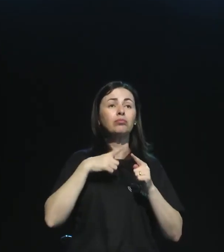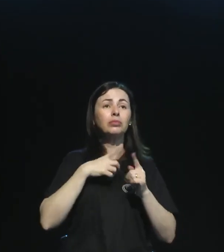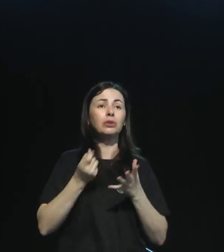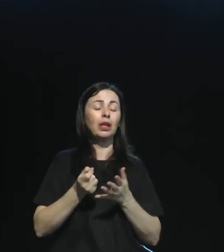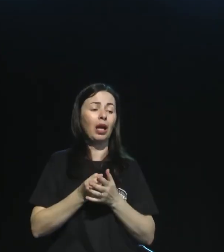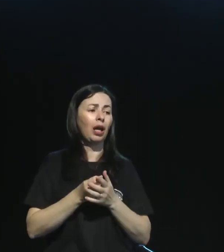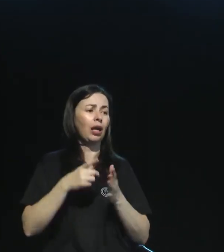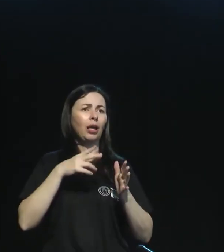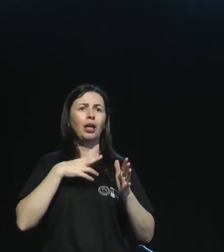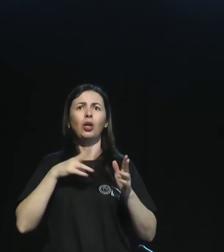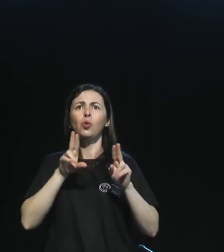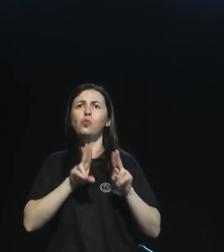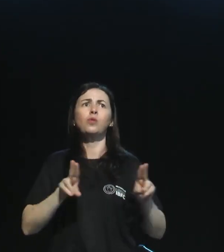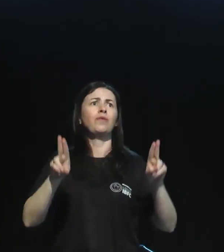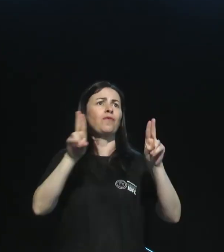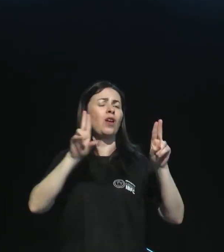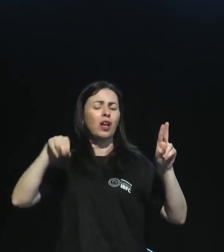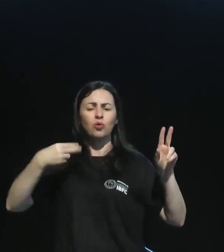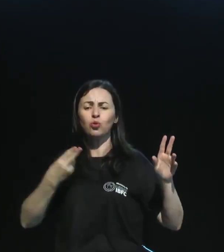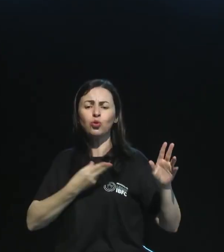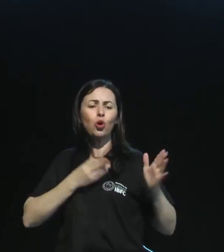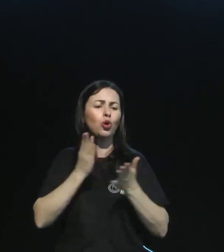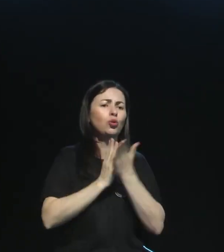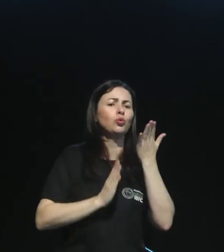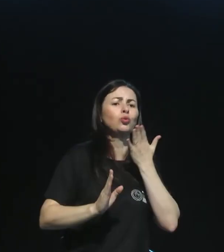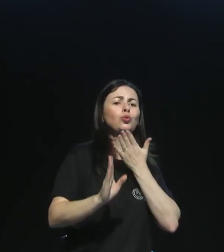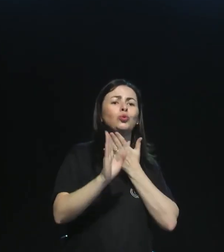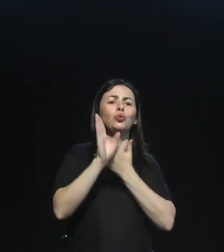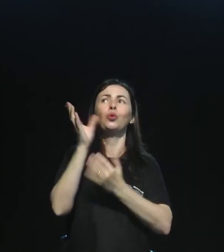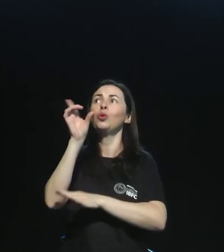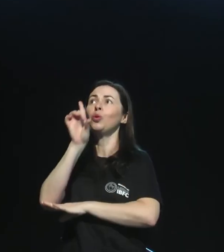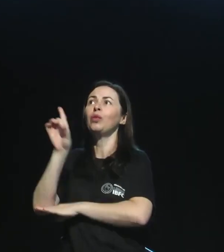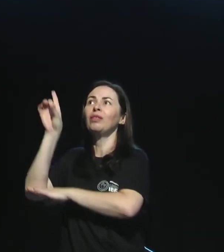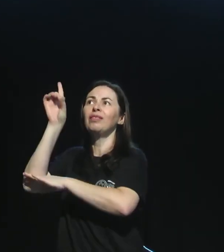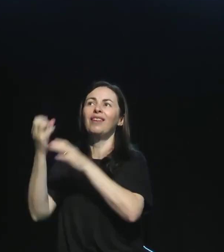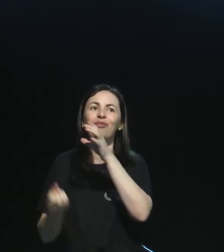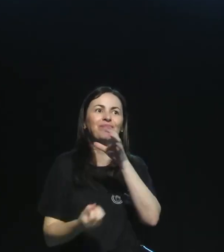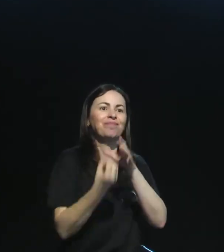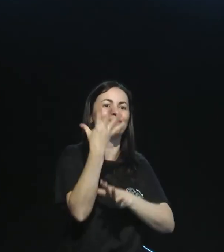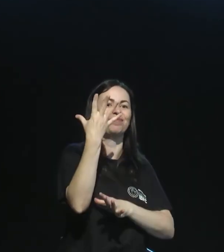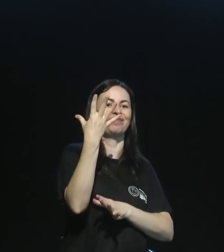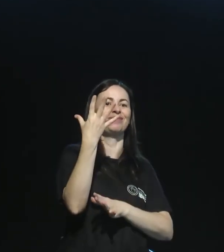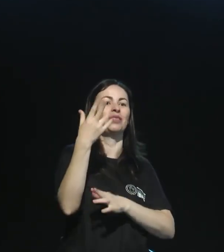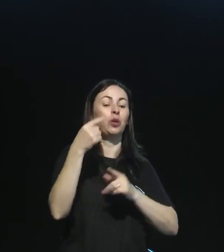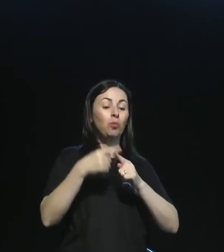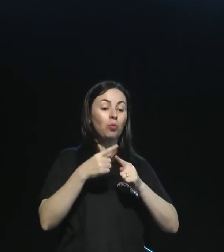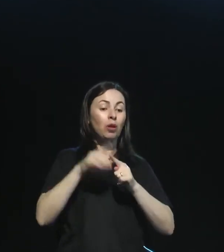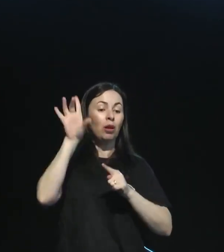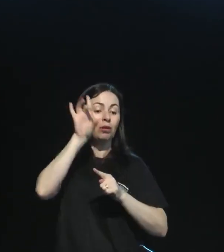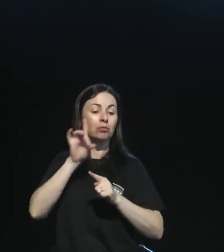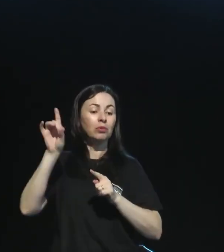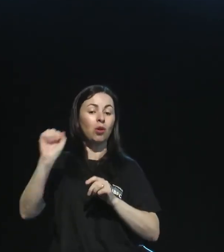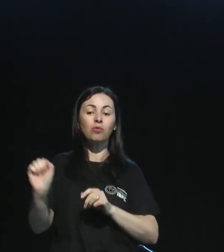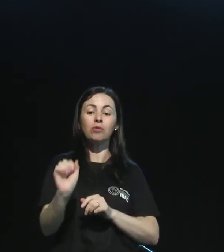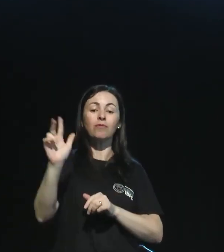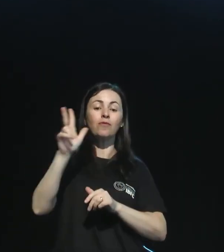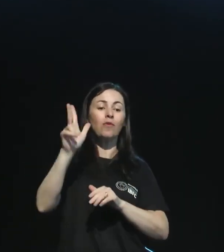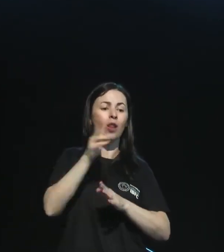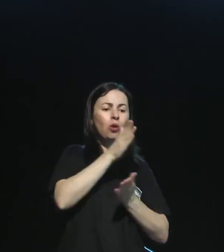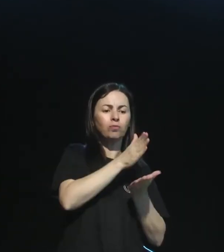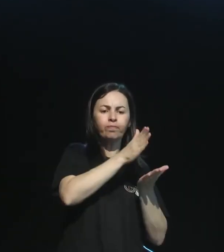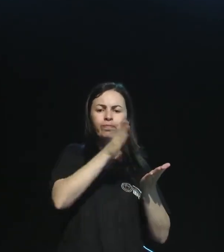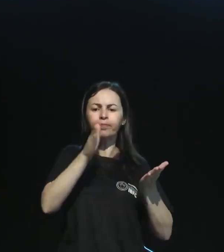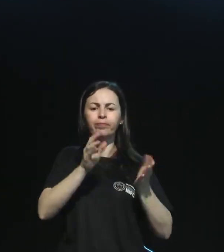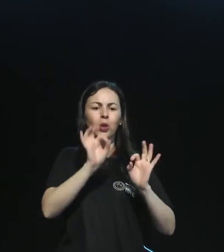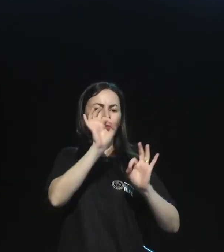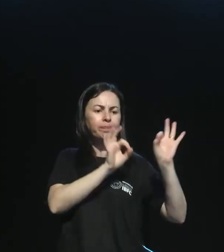cosmos, nós todos somos criação de Deus. E Deus estabeleceu valores e princípios porque Ele